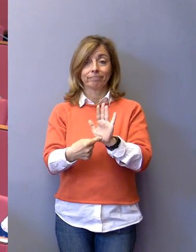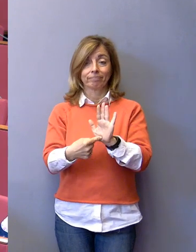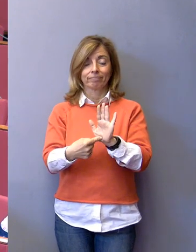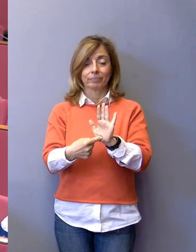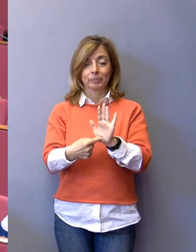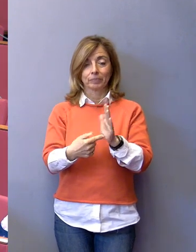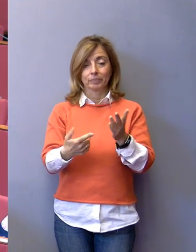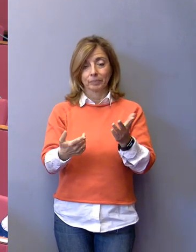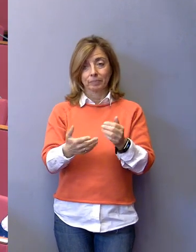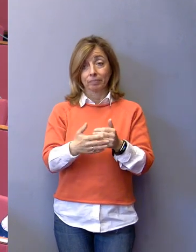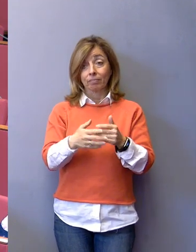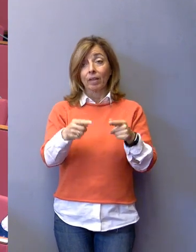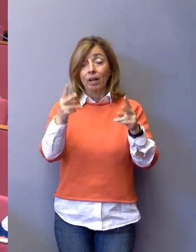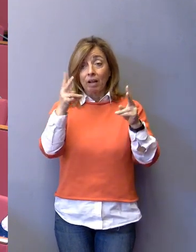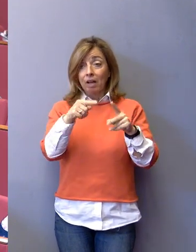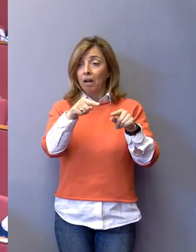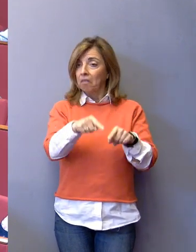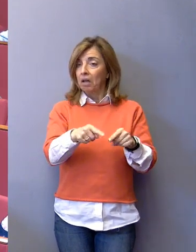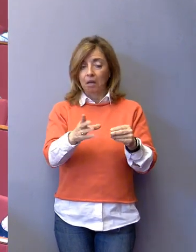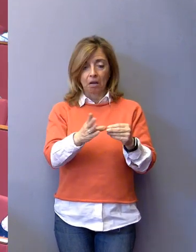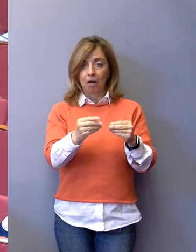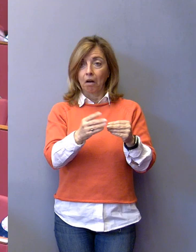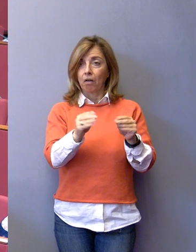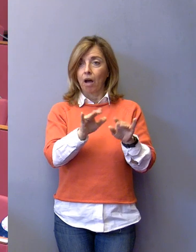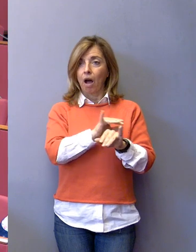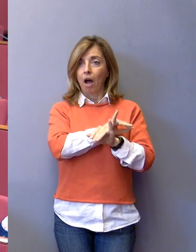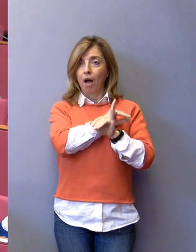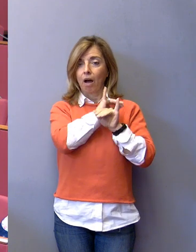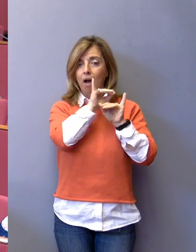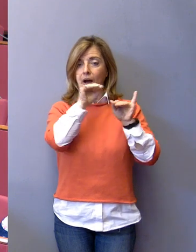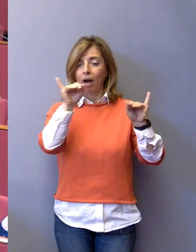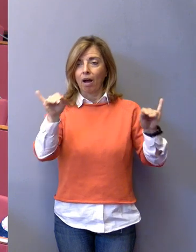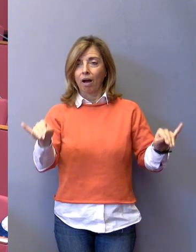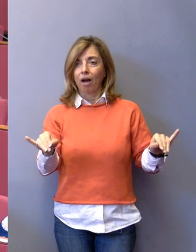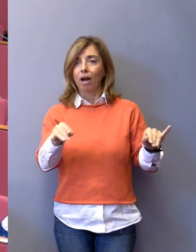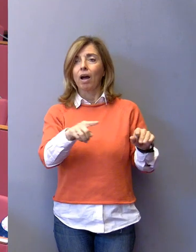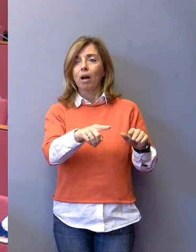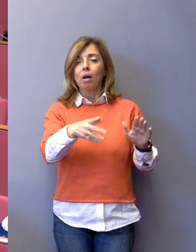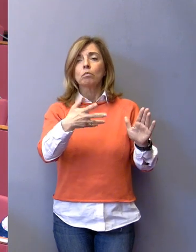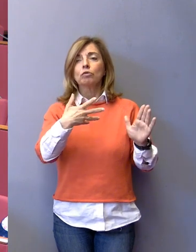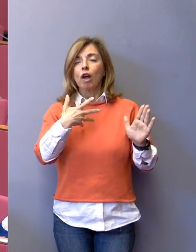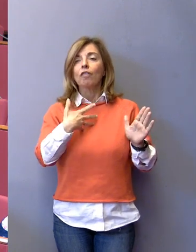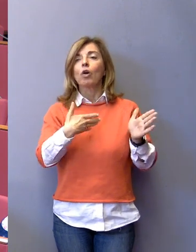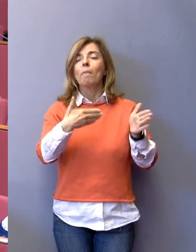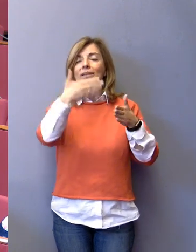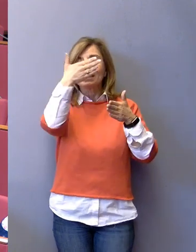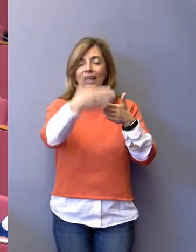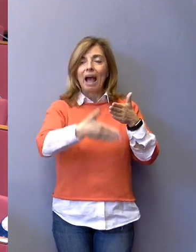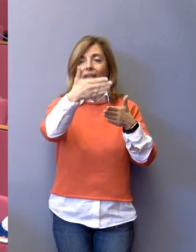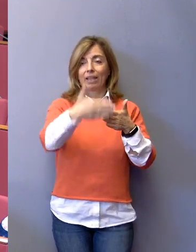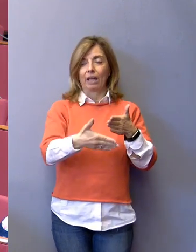Beh inattuata quella Green strategy Beh perché aveva dei termini puntuali oggi